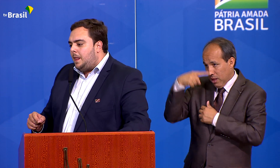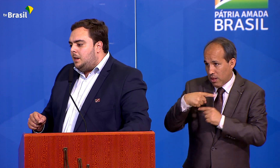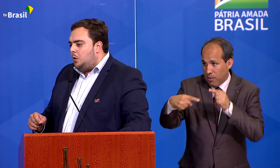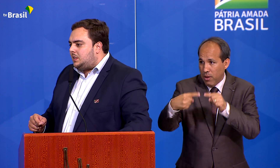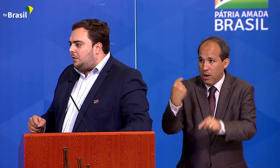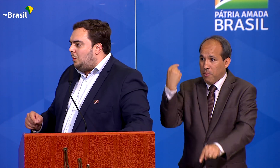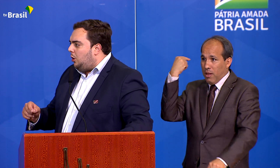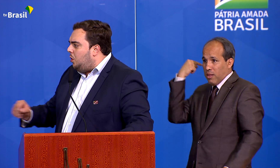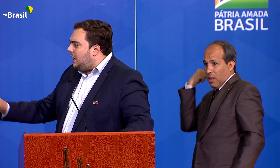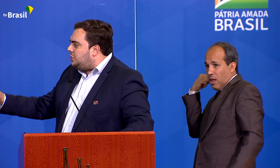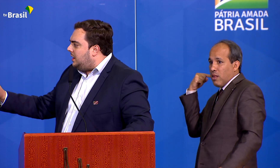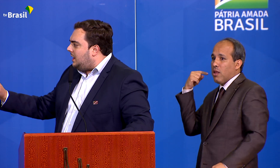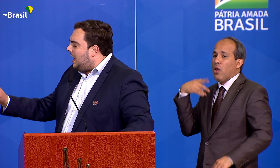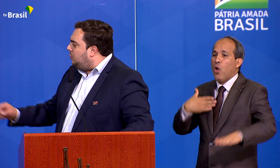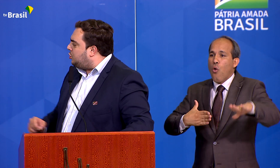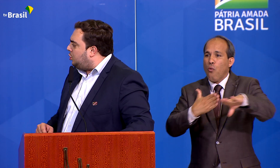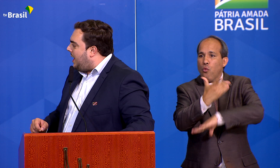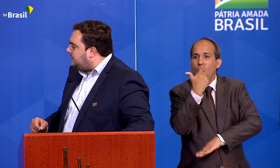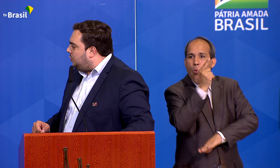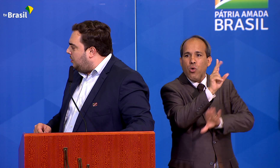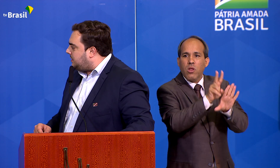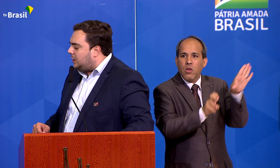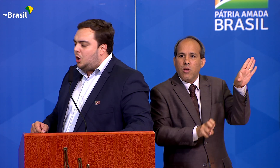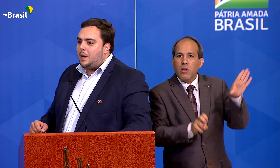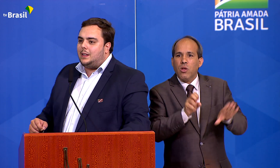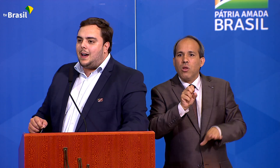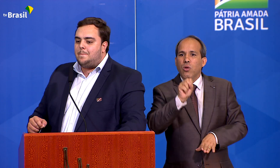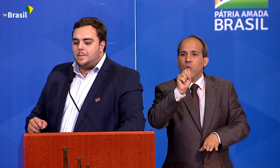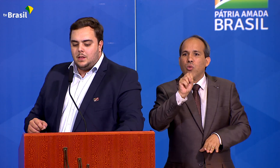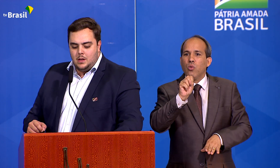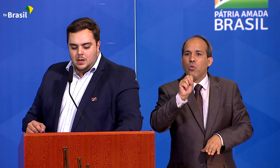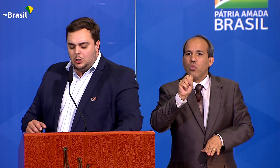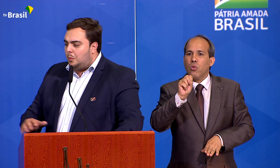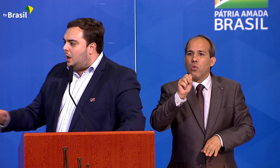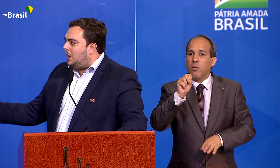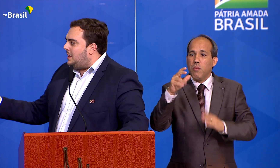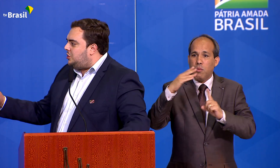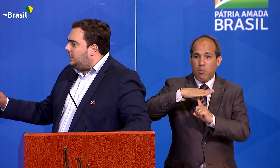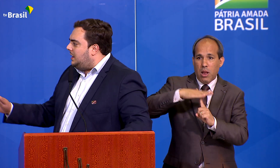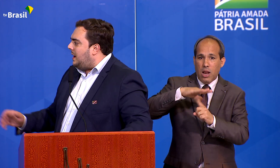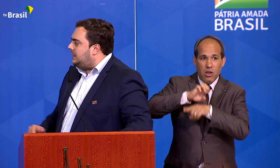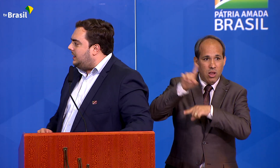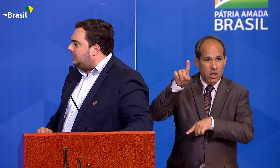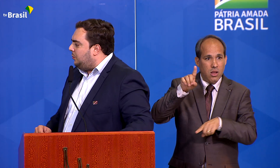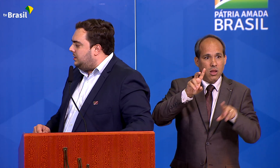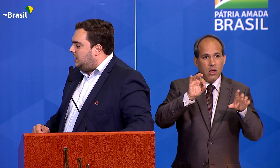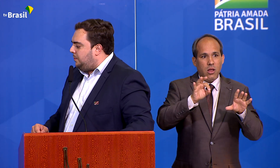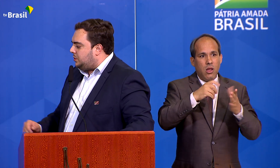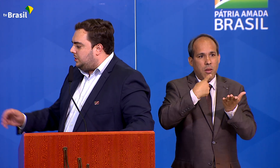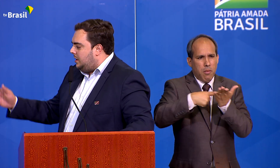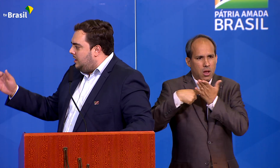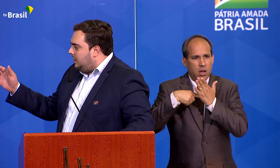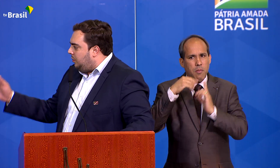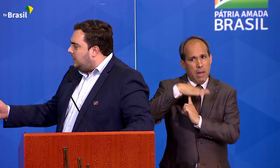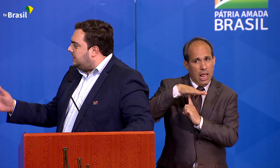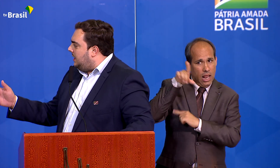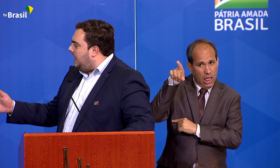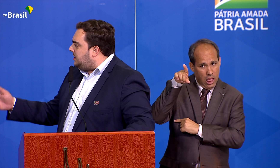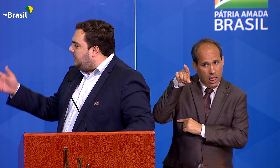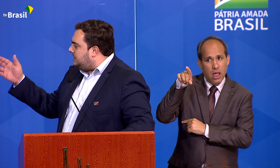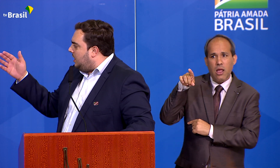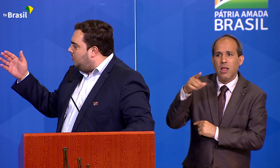semana passada eu estava numa longa agenda lá no sudoeste do meu estado do Paraná e no meio da minha agenda que mais de 30 municípios